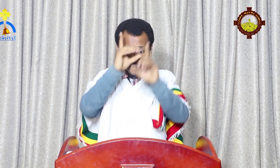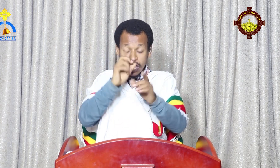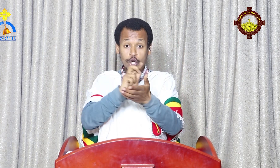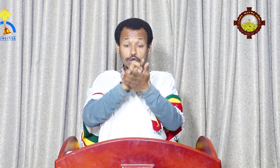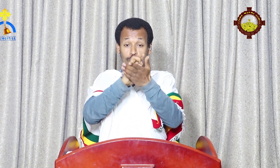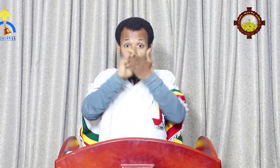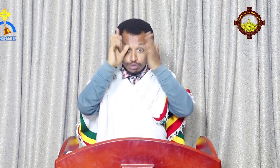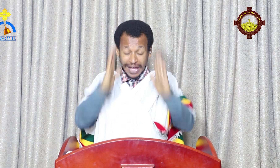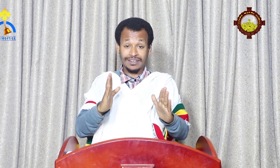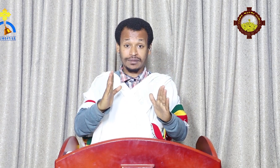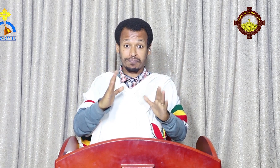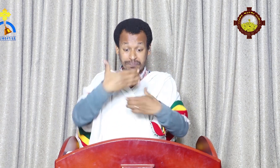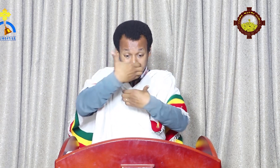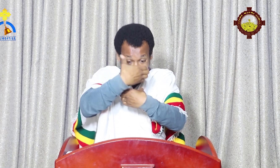ክብረ ቅዱሳን